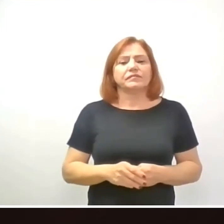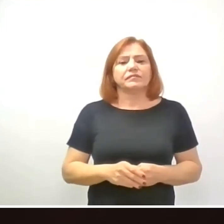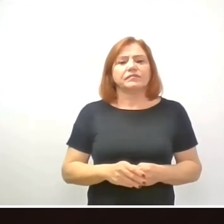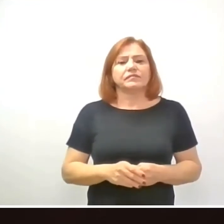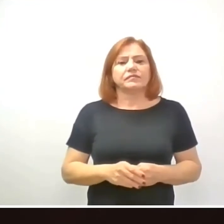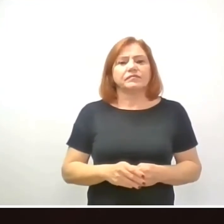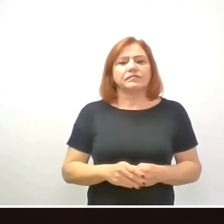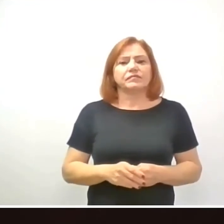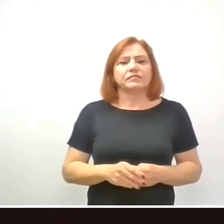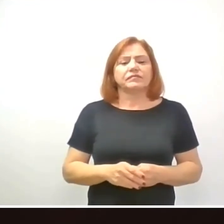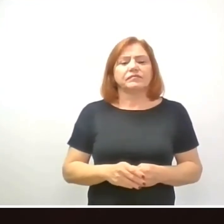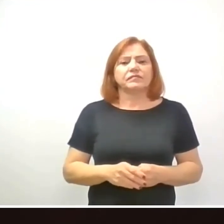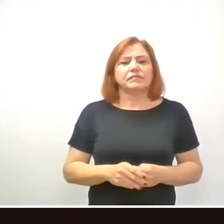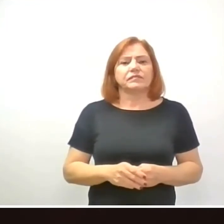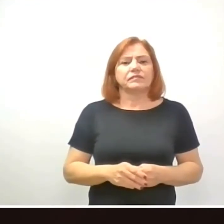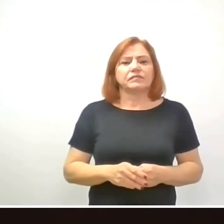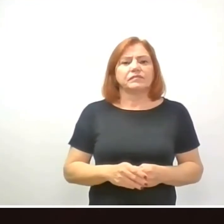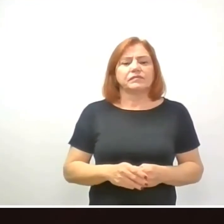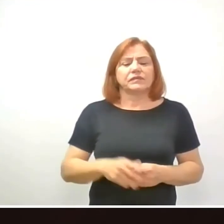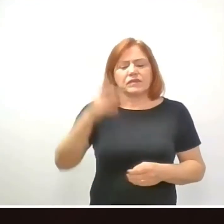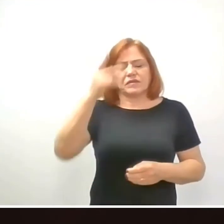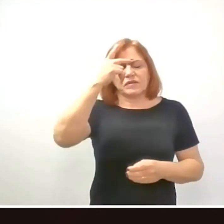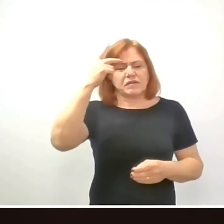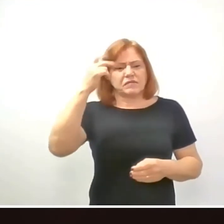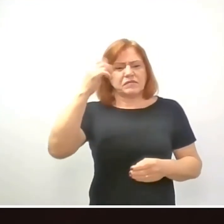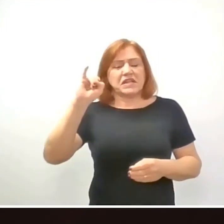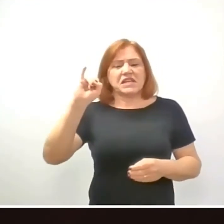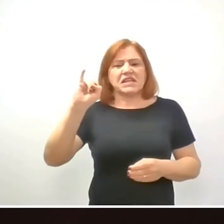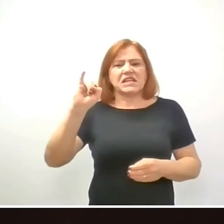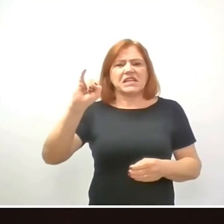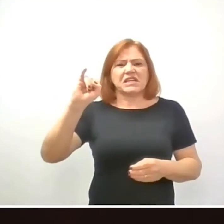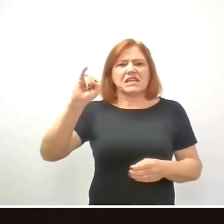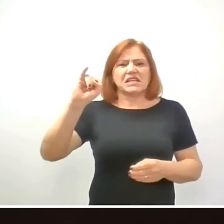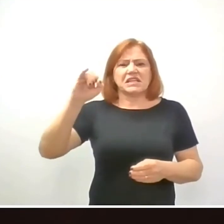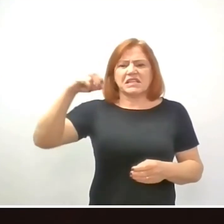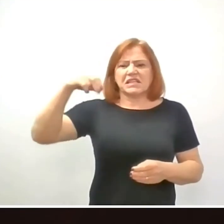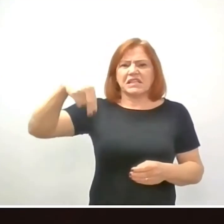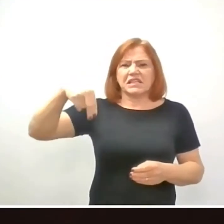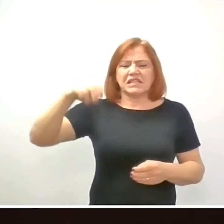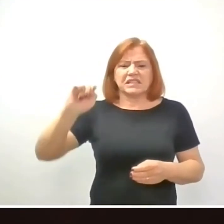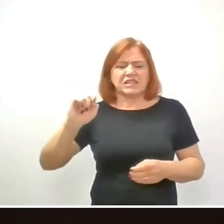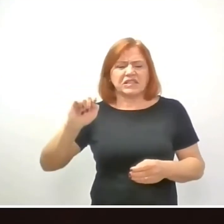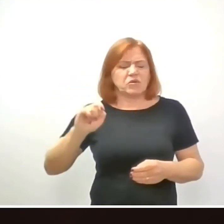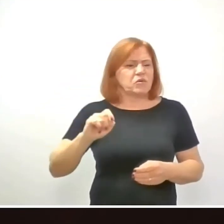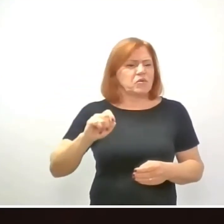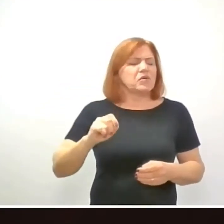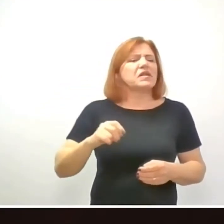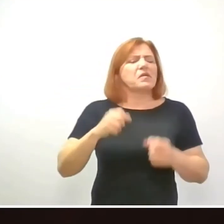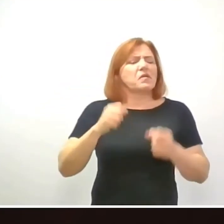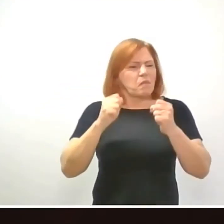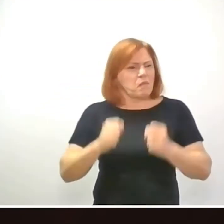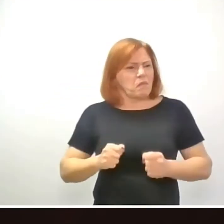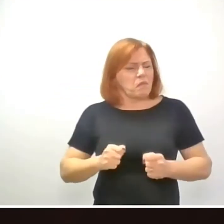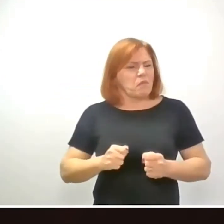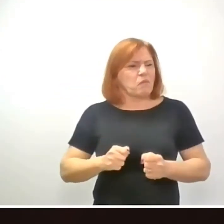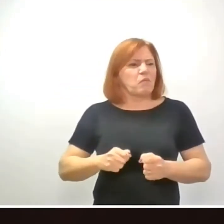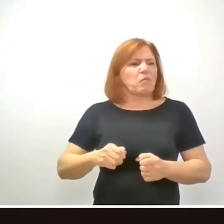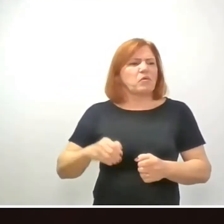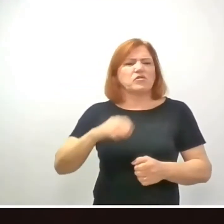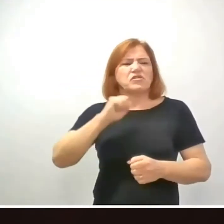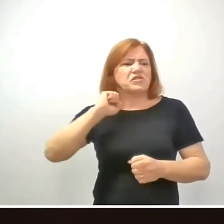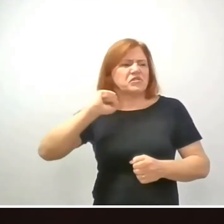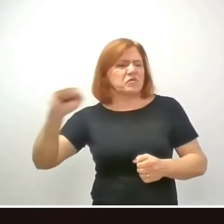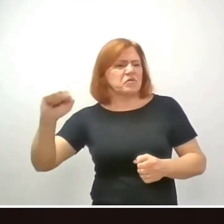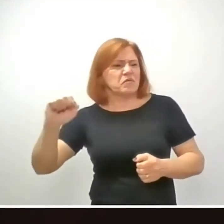inquisidores ganharam autoridade para procurar os hereges, os quais perderiam as suas terras e